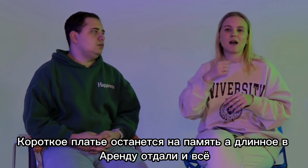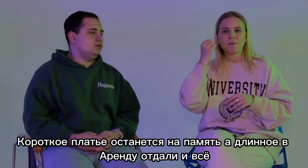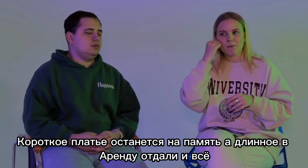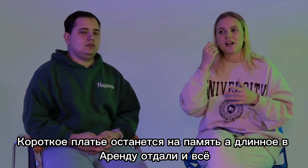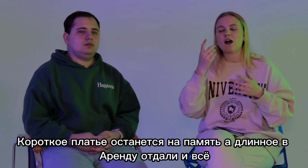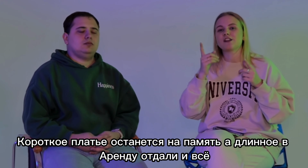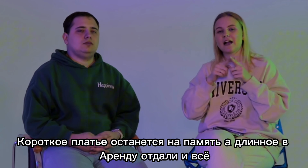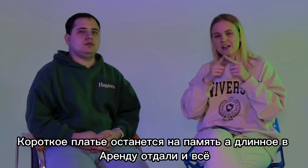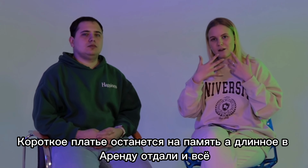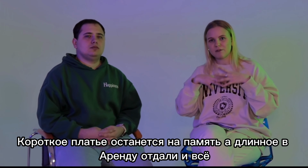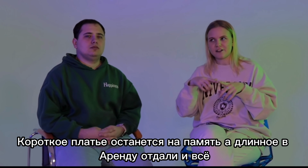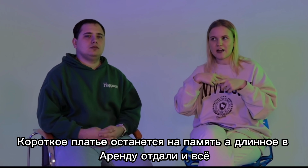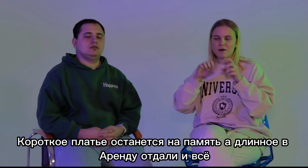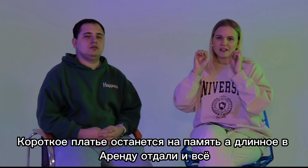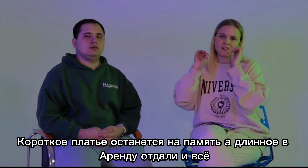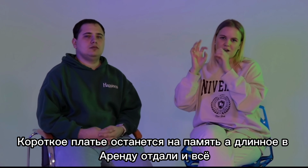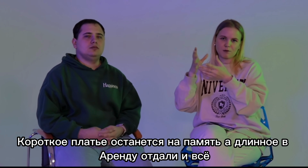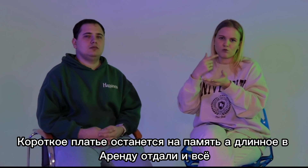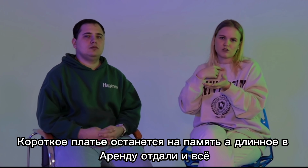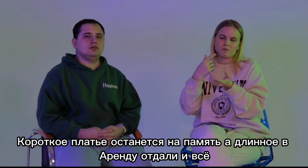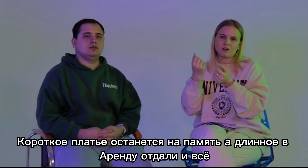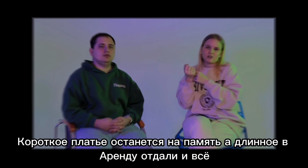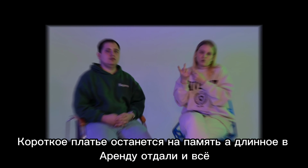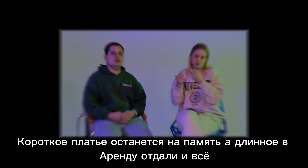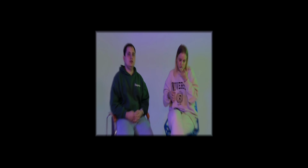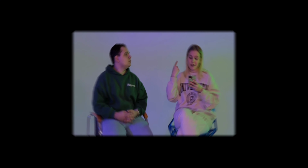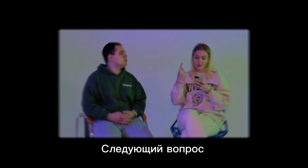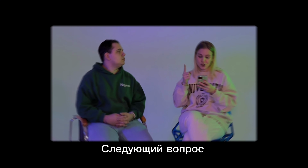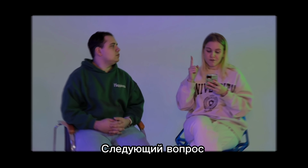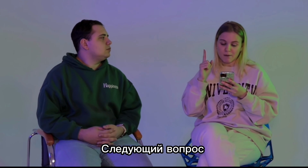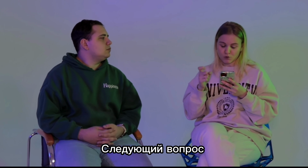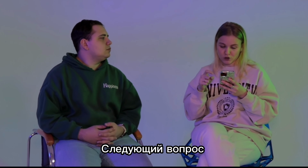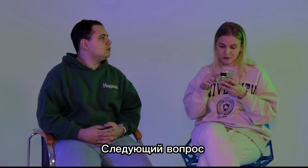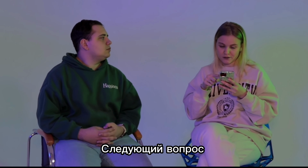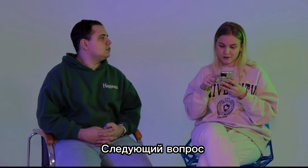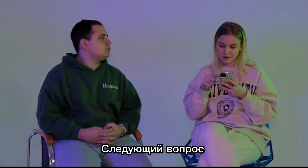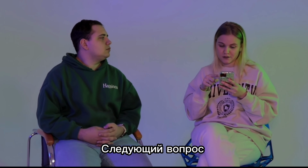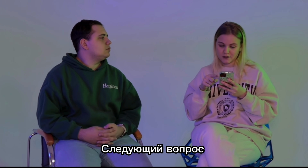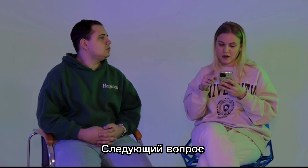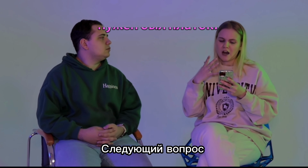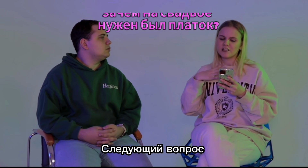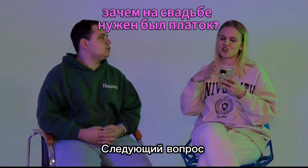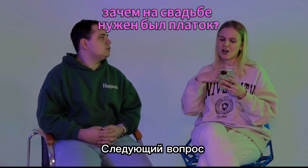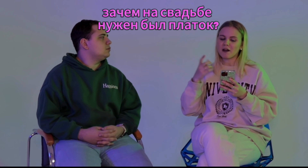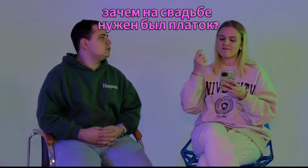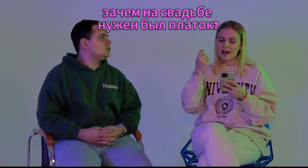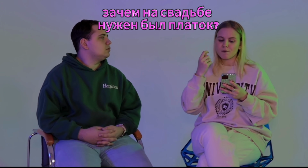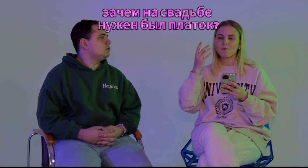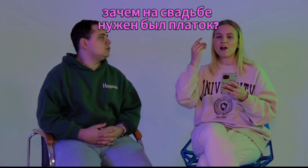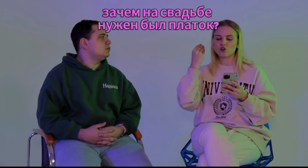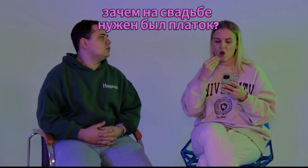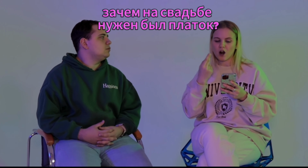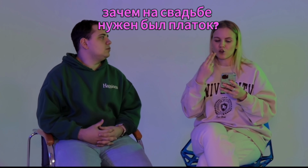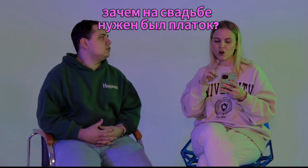на память. А вот аренда платье обратно была кому-то мне. Следующий вопрос. Зачем на свадьбе платок,